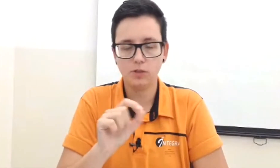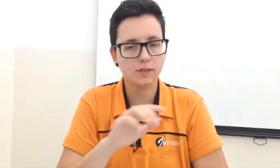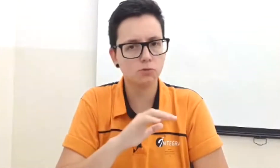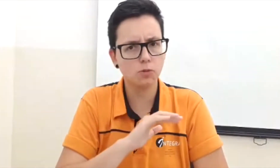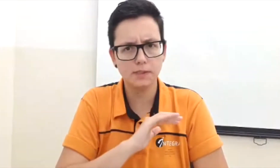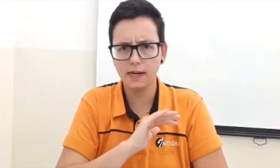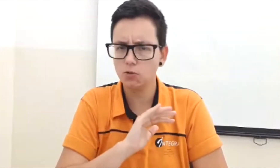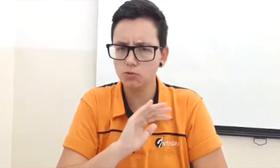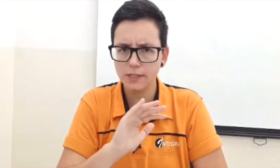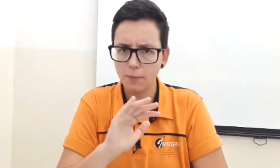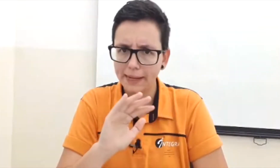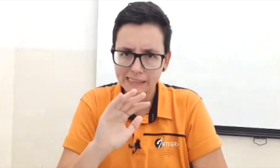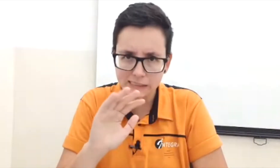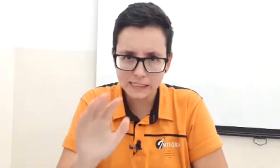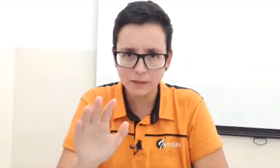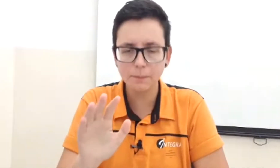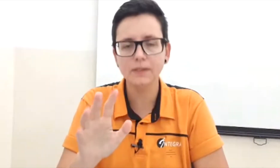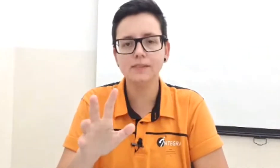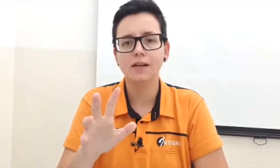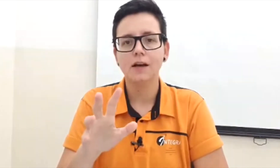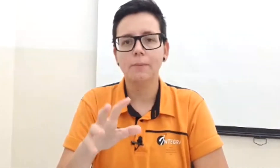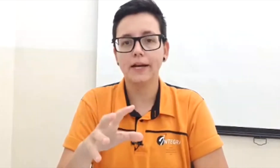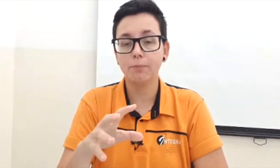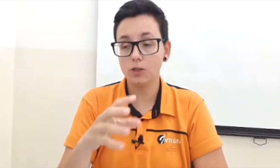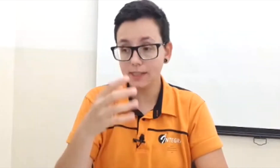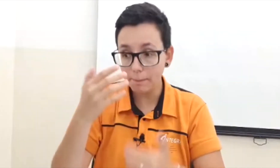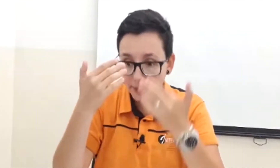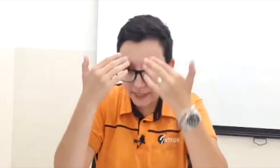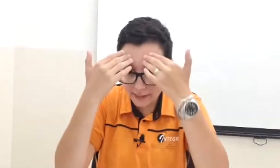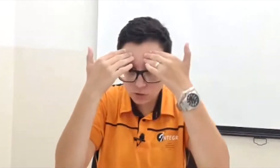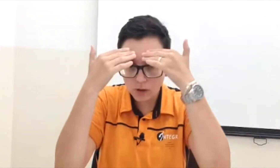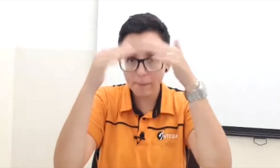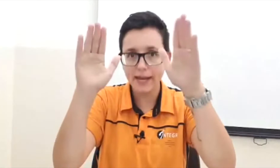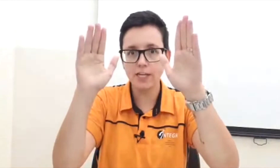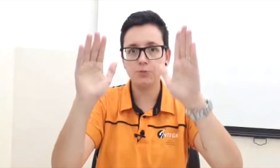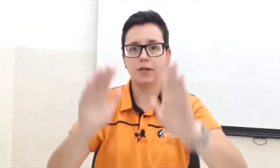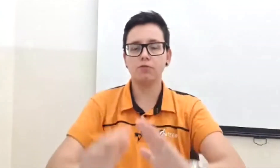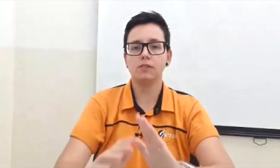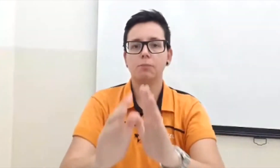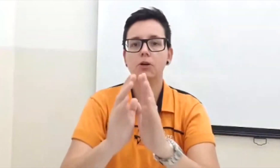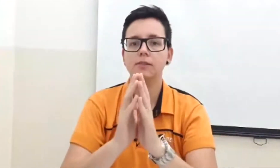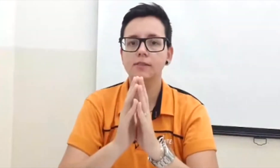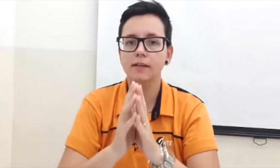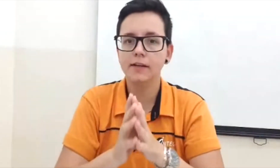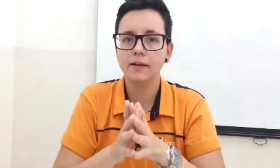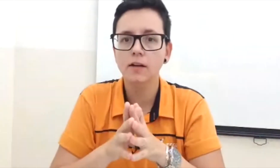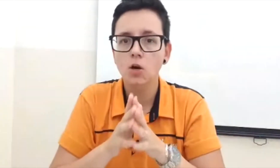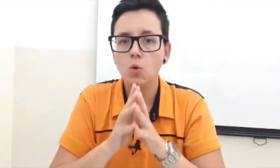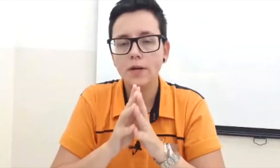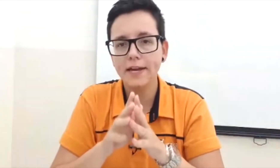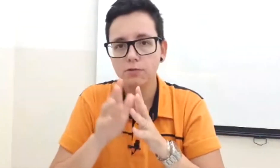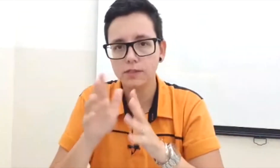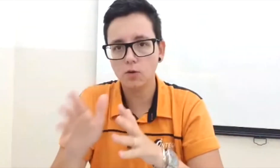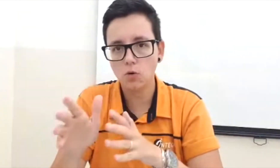vamos começar com um sinal bem simples, para que possa abrir a sua mente, para que você possa entender o que é um sinal